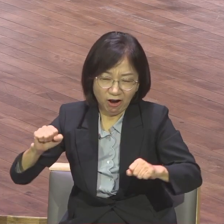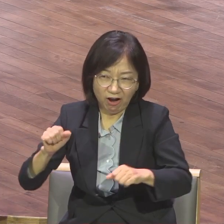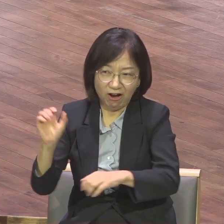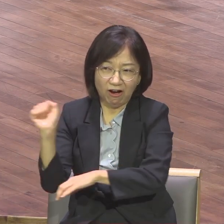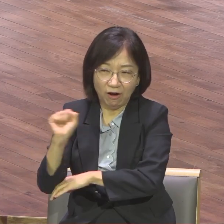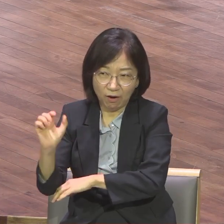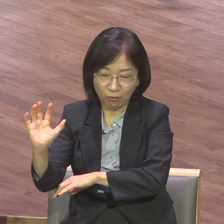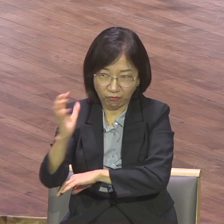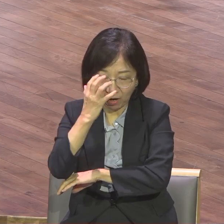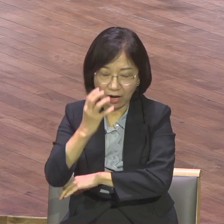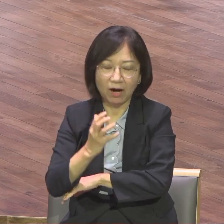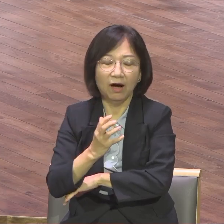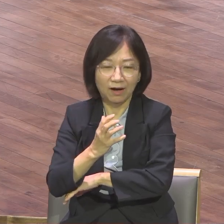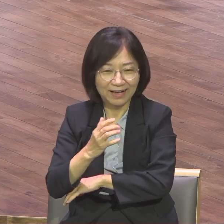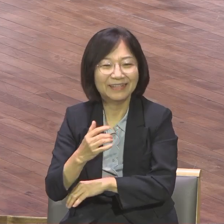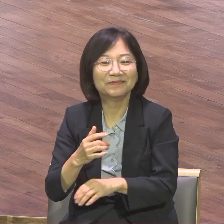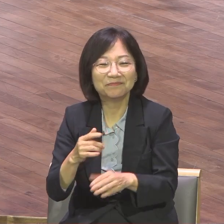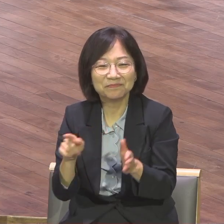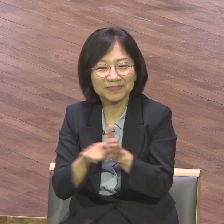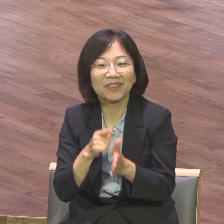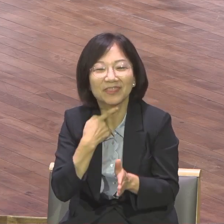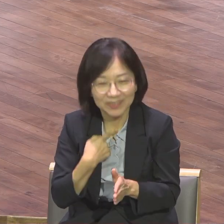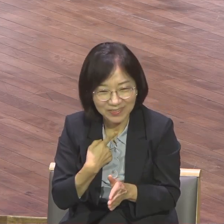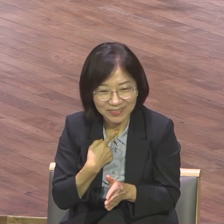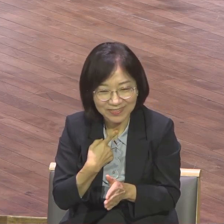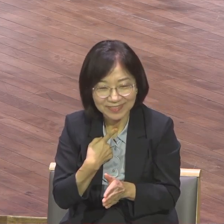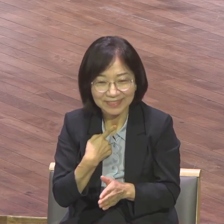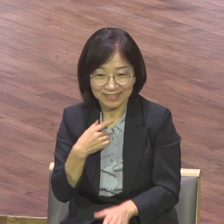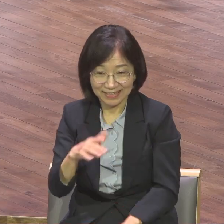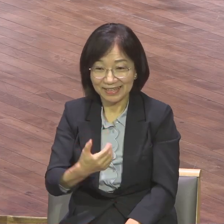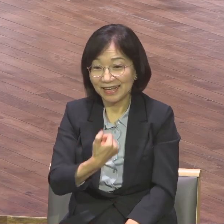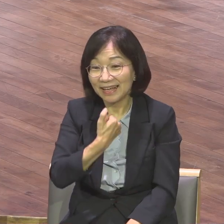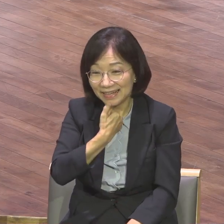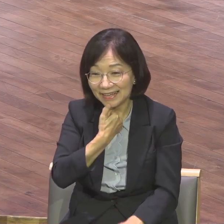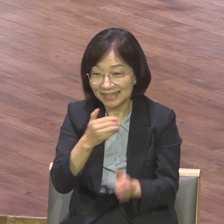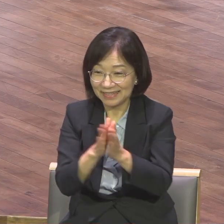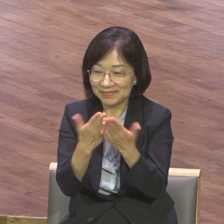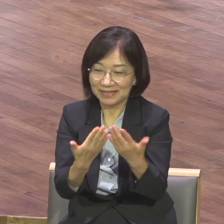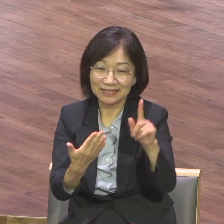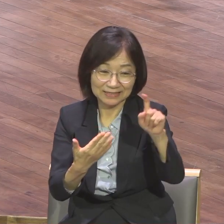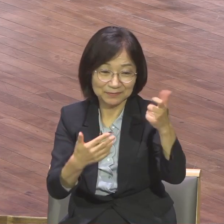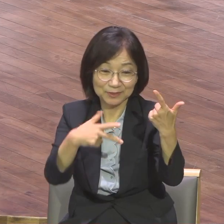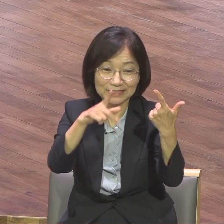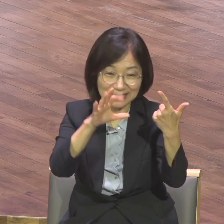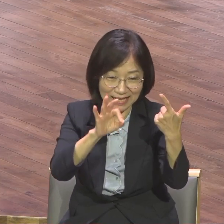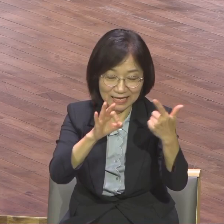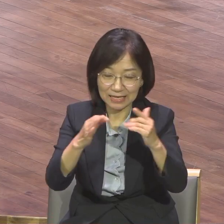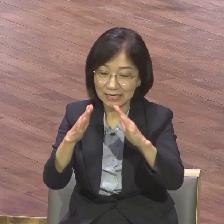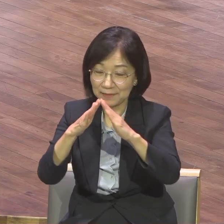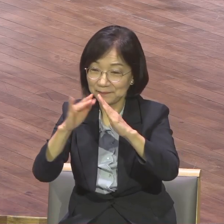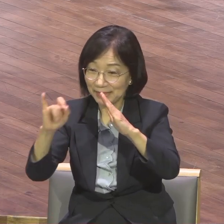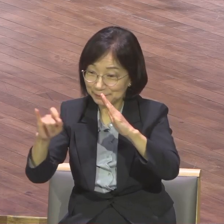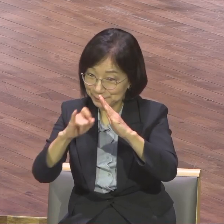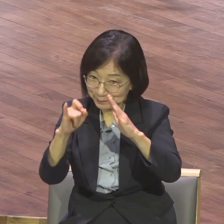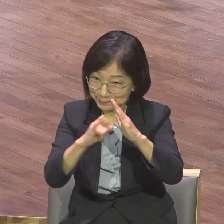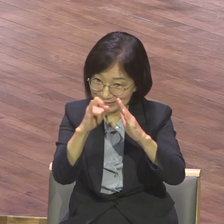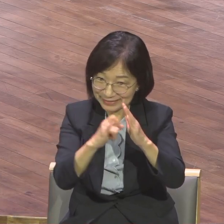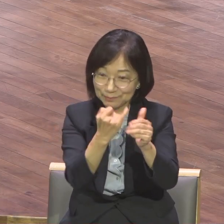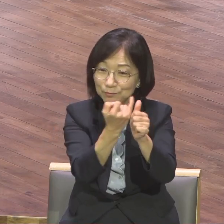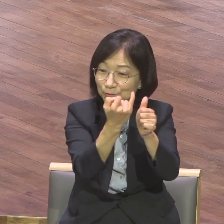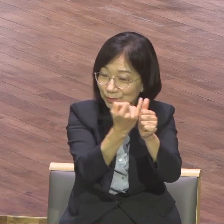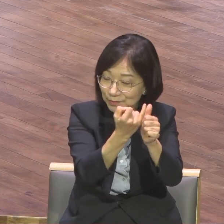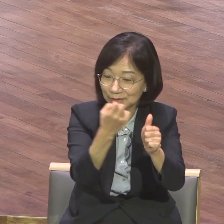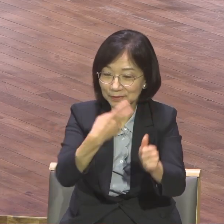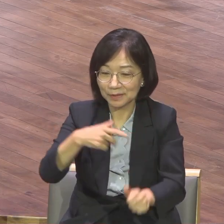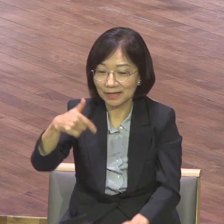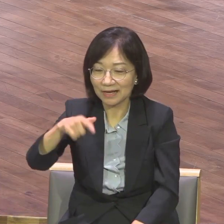그래서 로마서 16장에 브리스가 아굴라가 같은 이런 중직자, 식주인 가요,